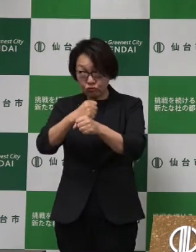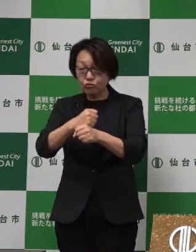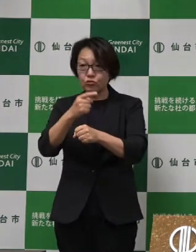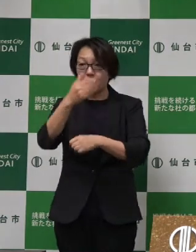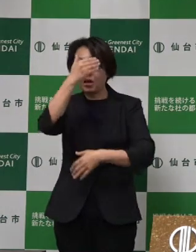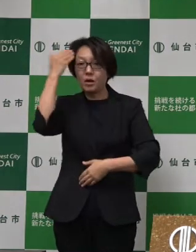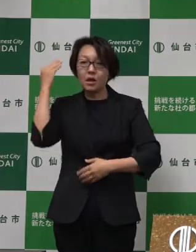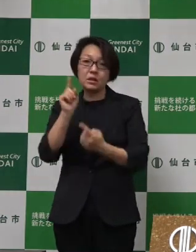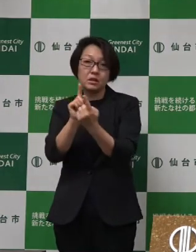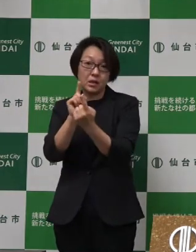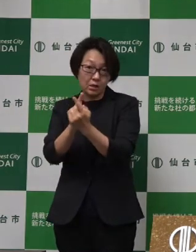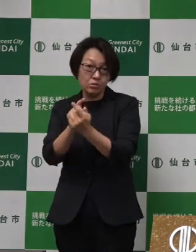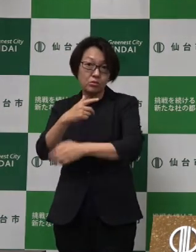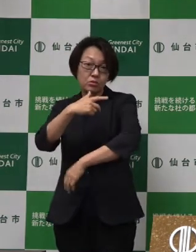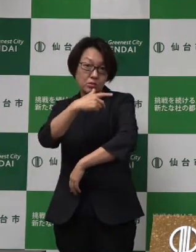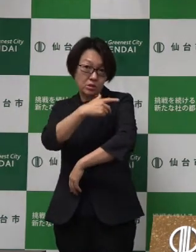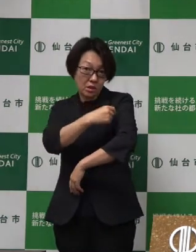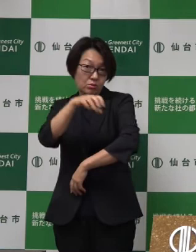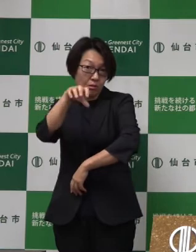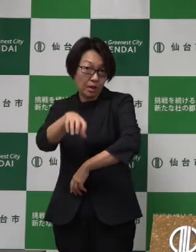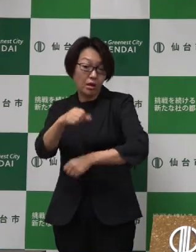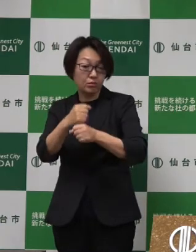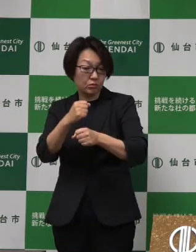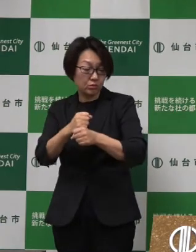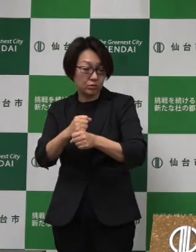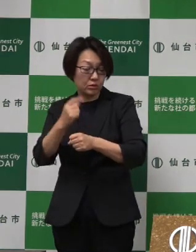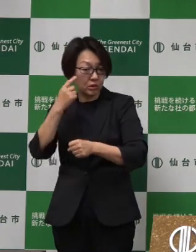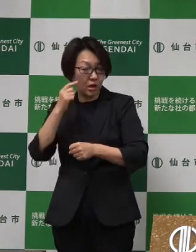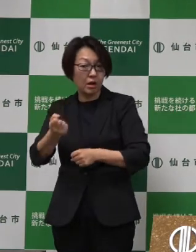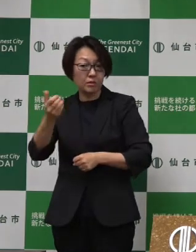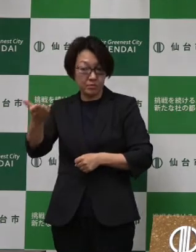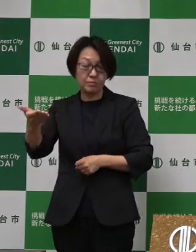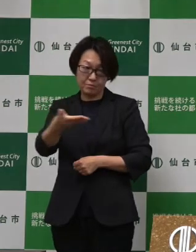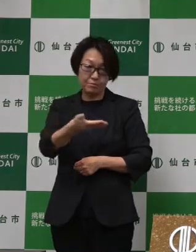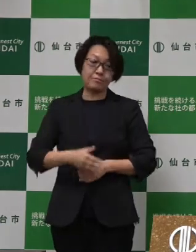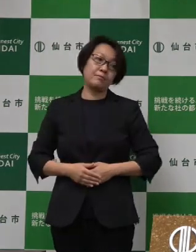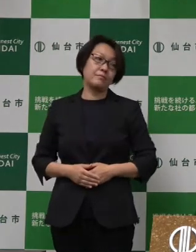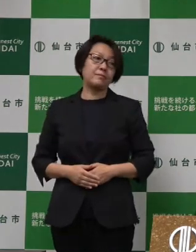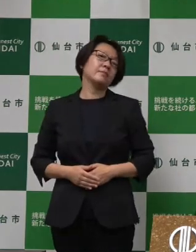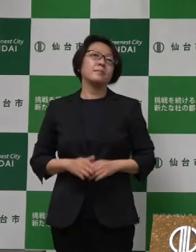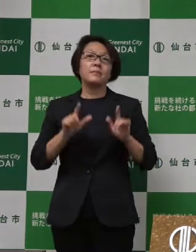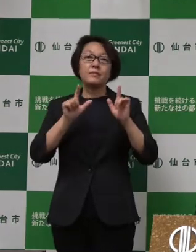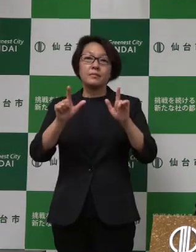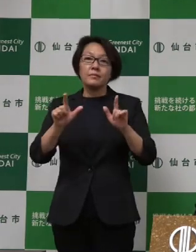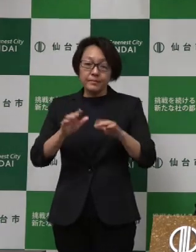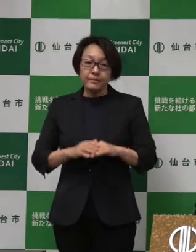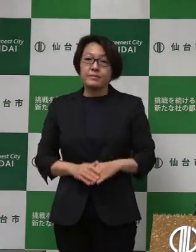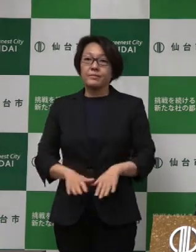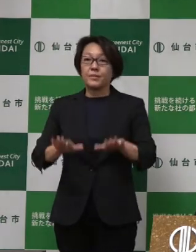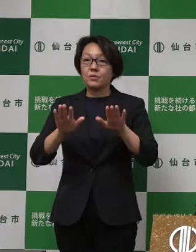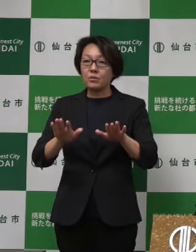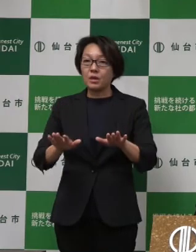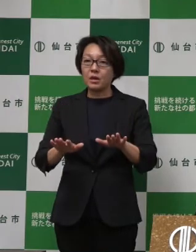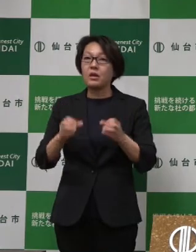向けの接種の機会設けるとか、そういったことというのは今の時点では考えてはないでしょうか。 今回、新